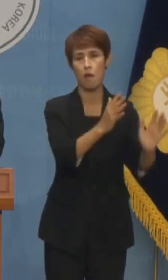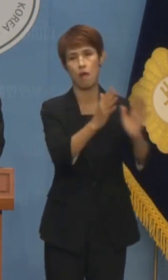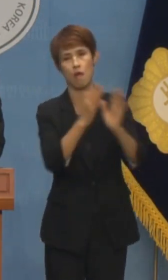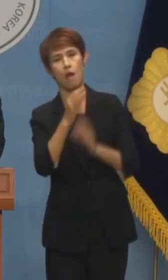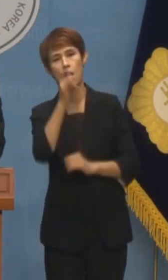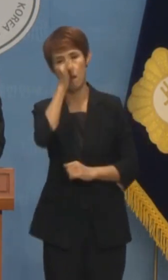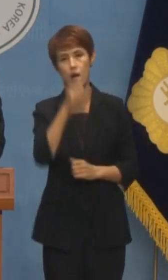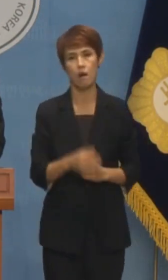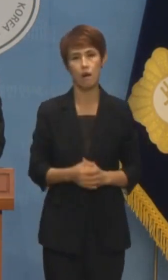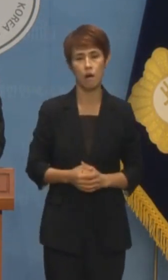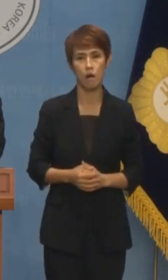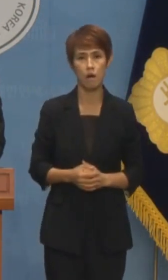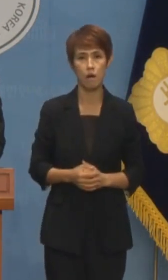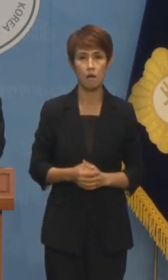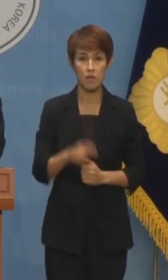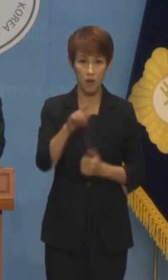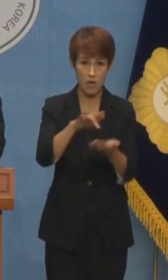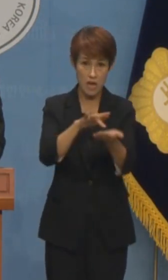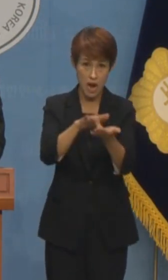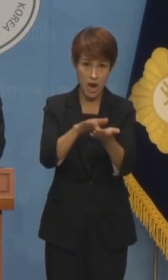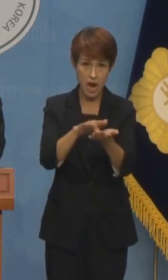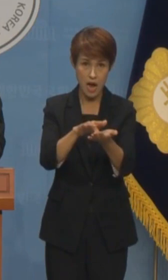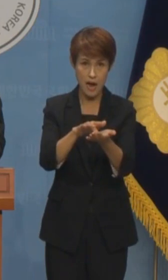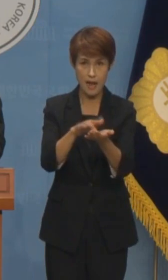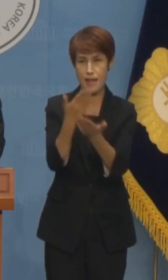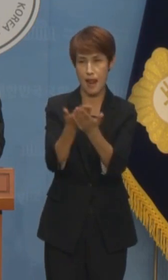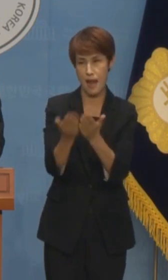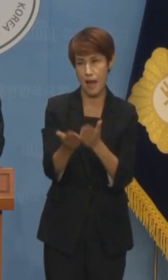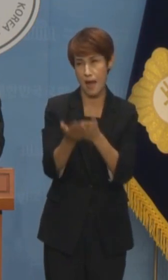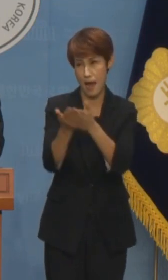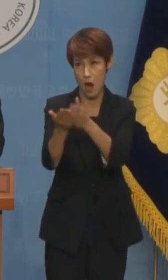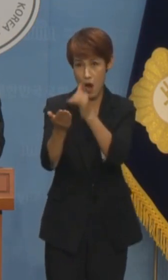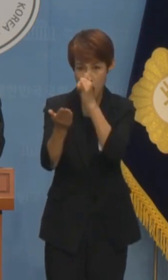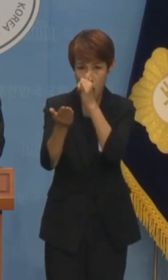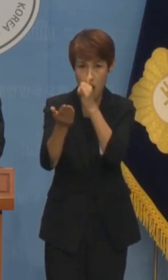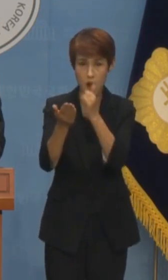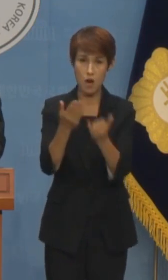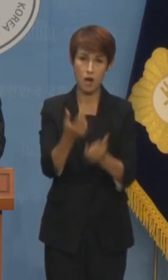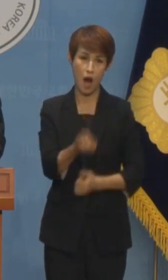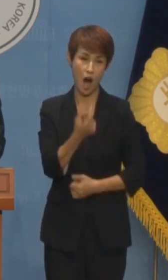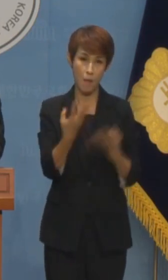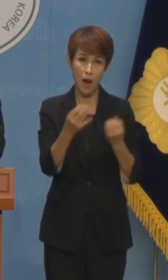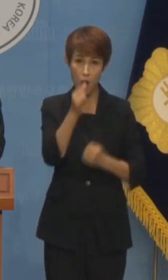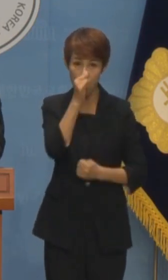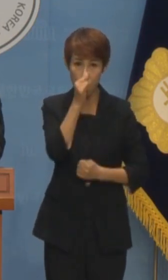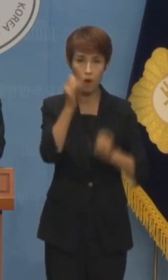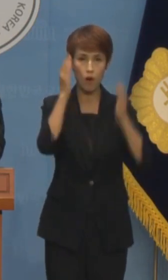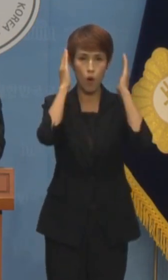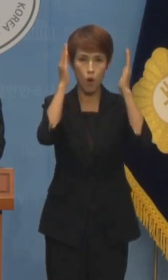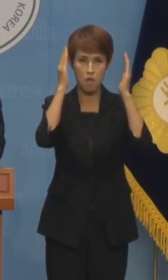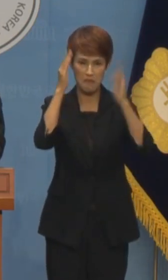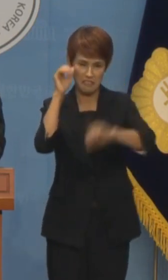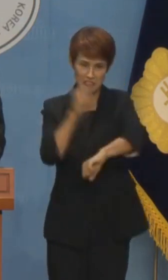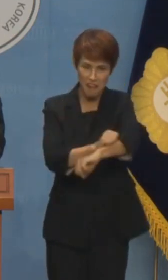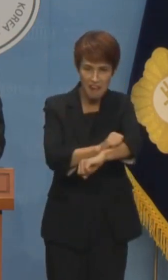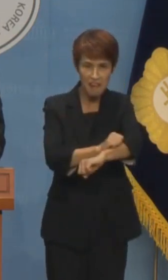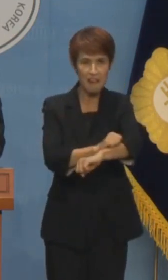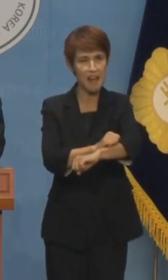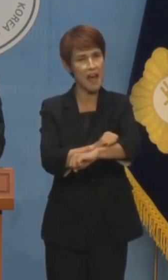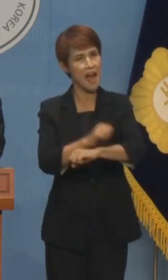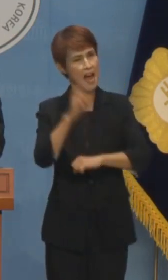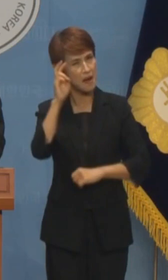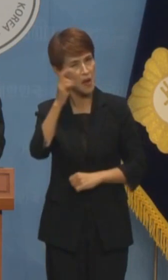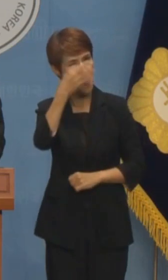처방받거나 복용량을 늘리는 이유는 이 약이 집중력과 학습 능력 향상에